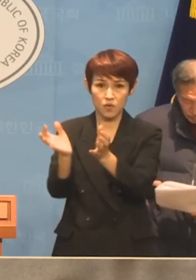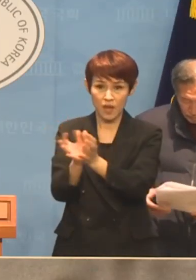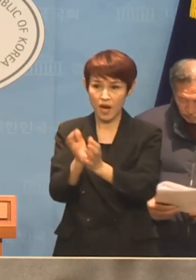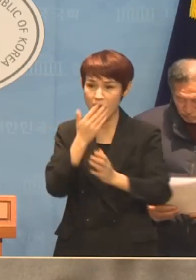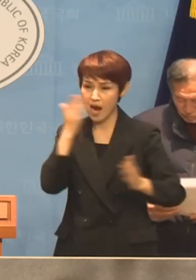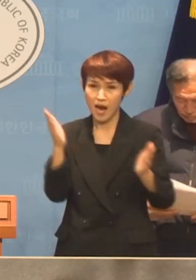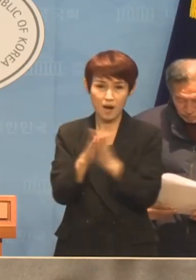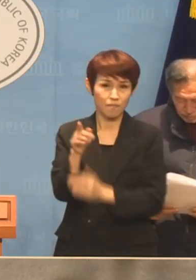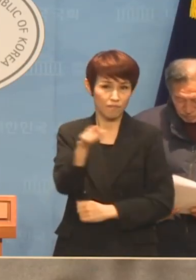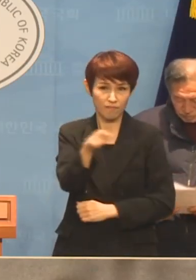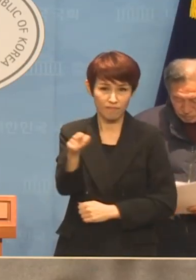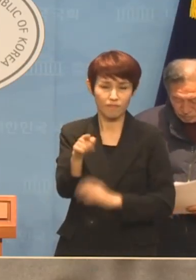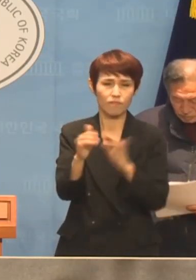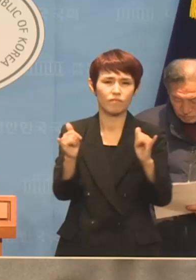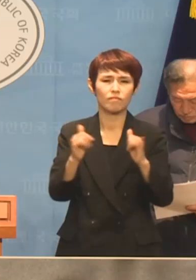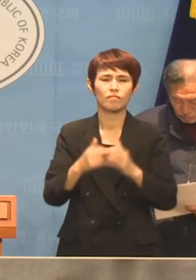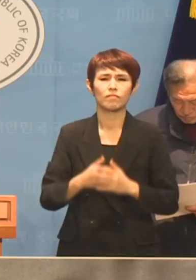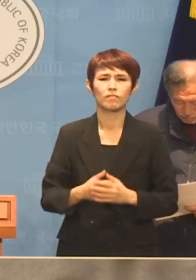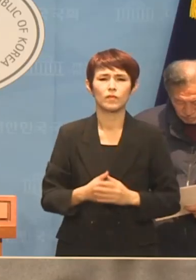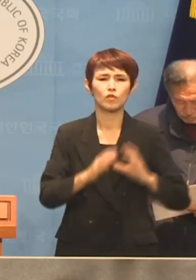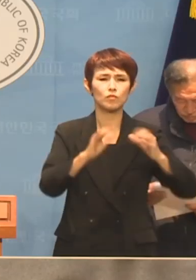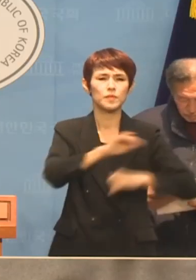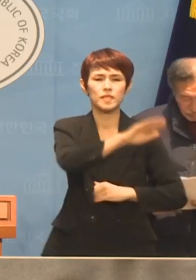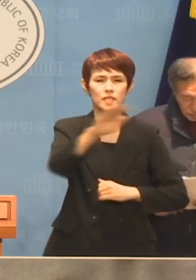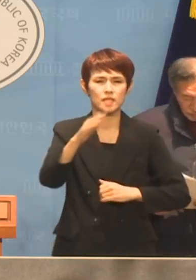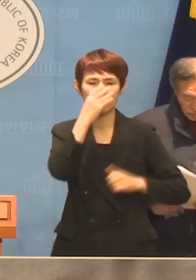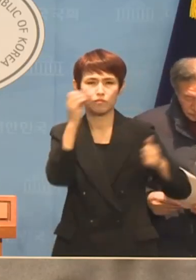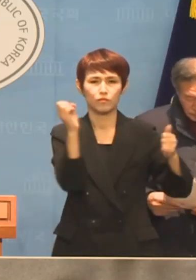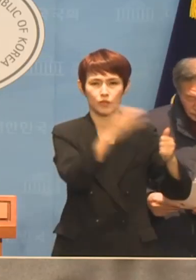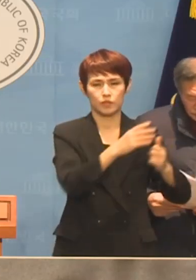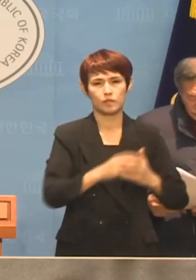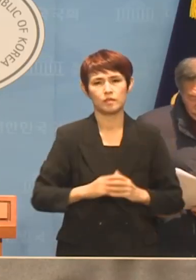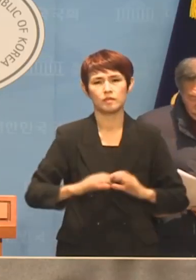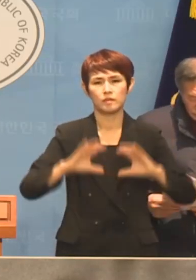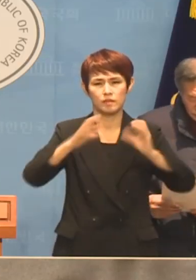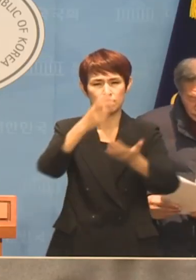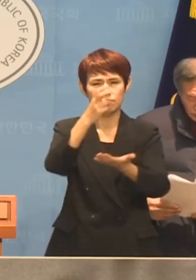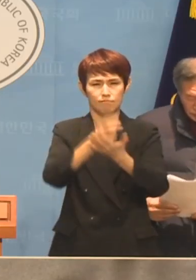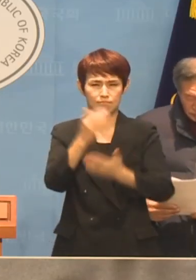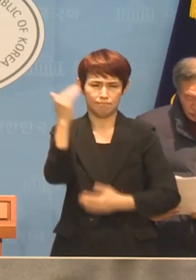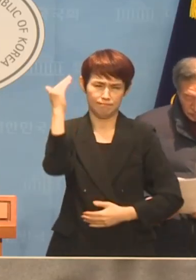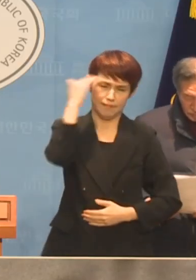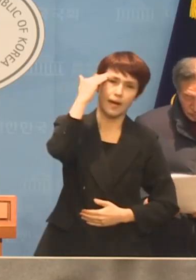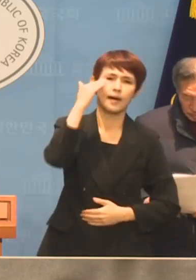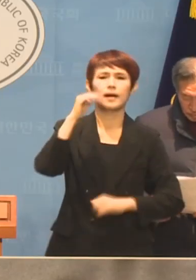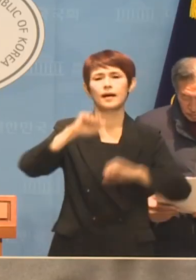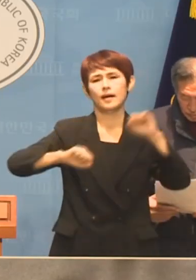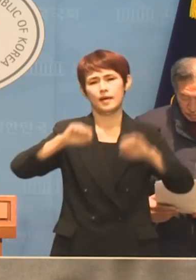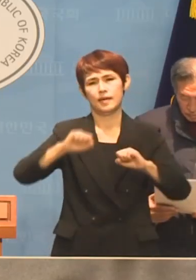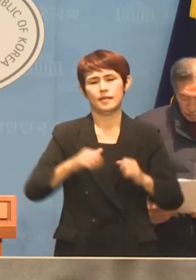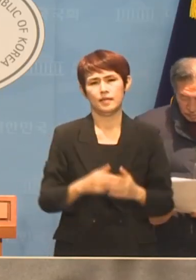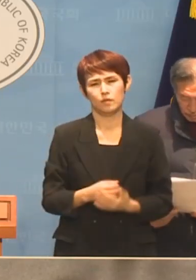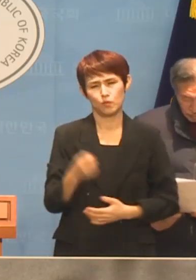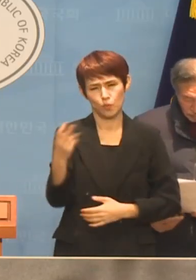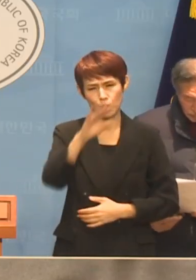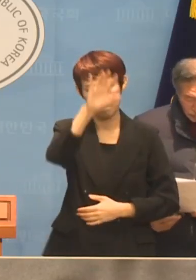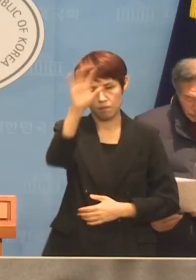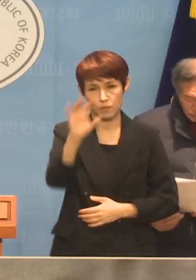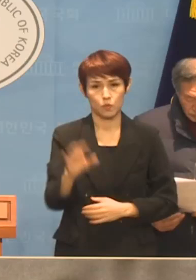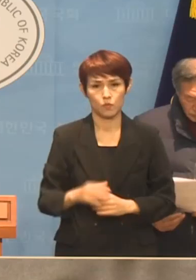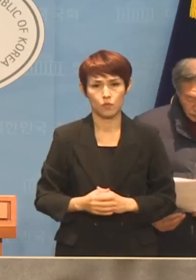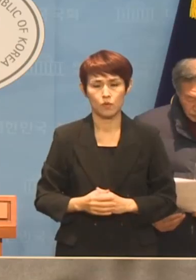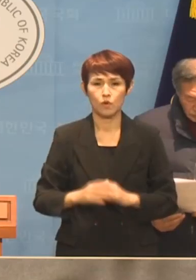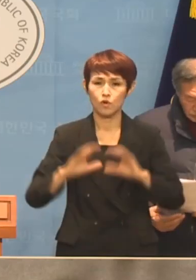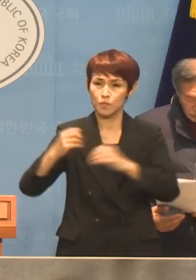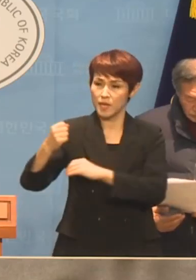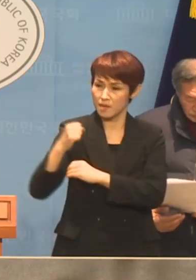공범들은 주권자의 요구를 짓밟고 민주주의 헌정 질서를 유린하는 행위를 반복하고 있다. 국민의힘